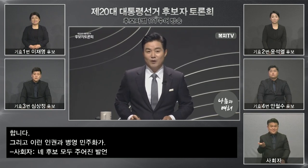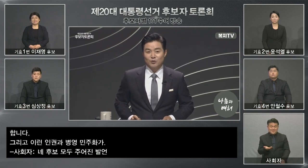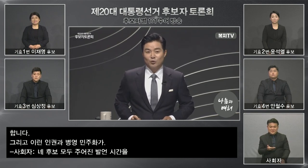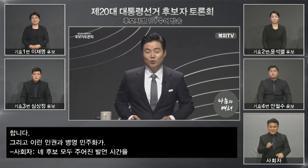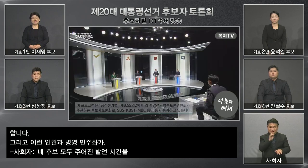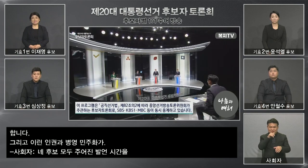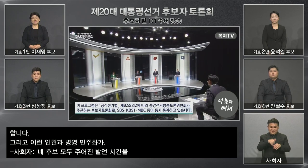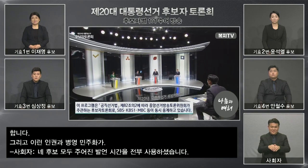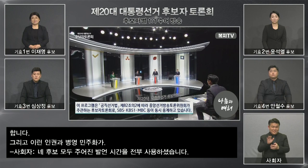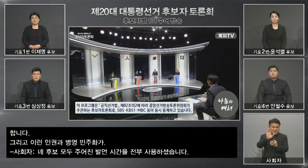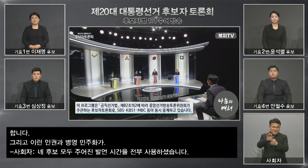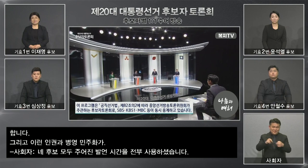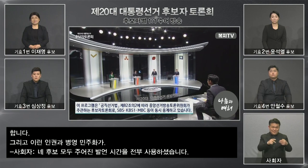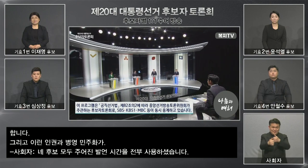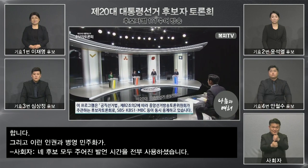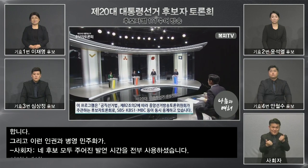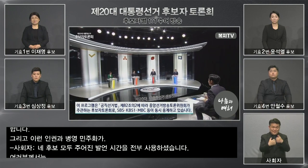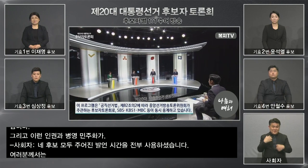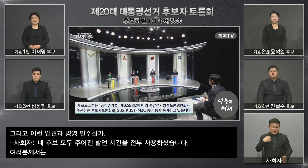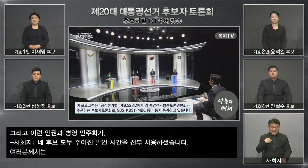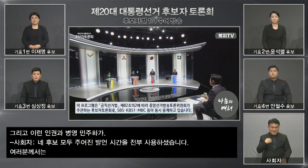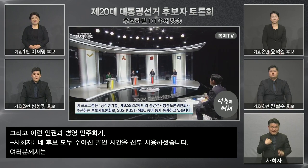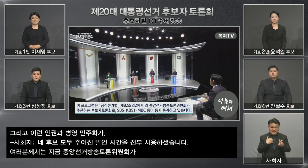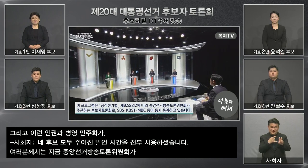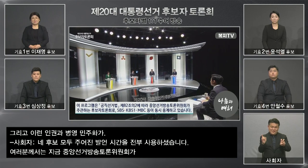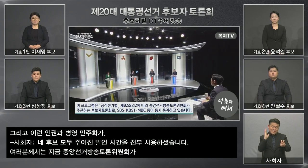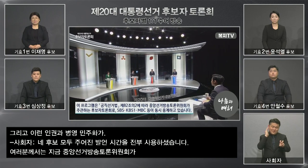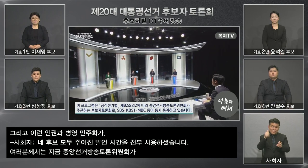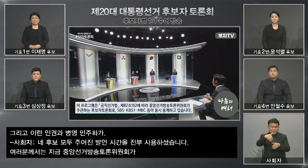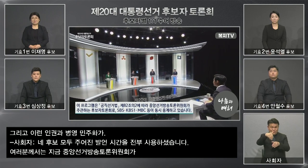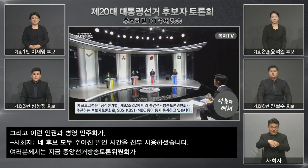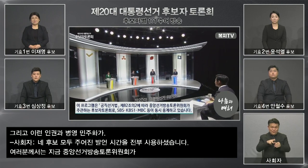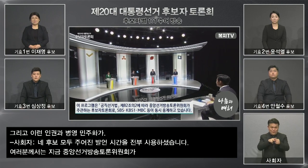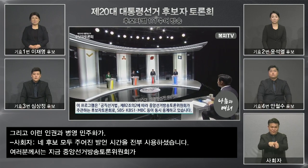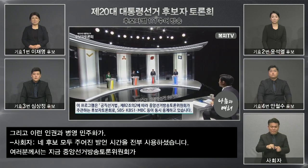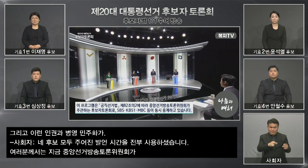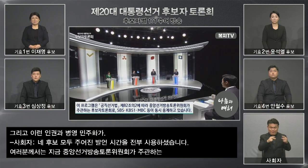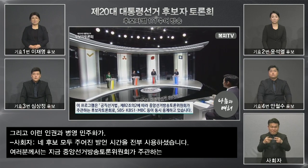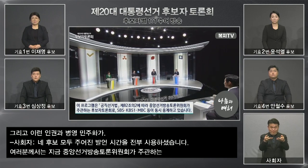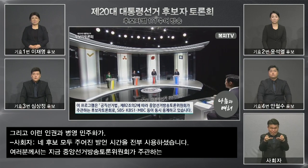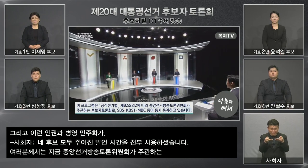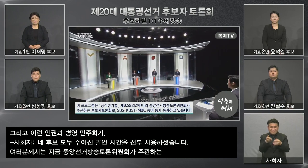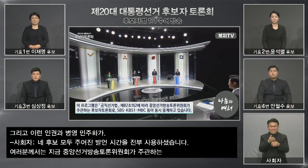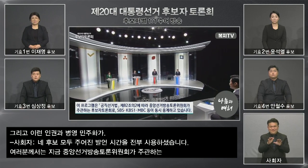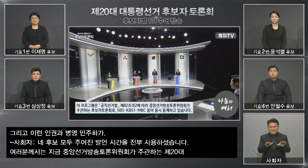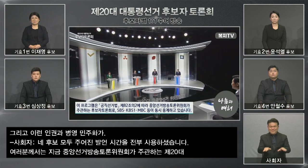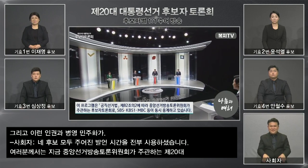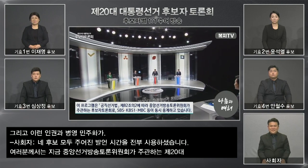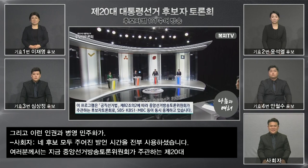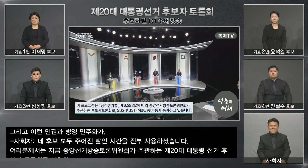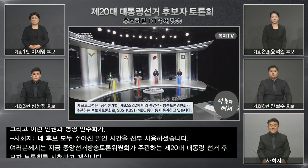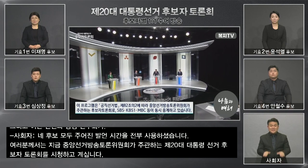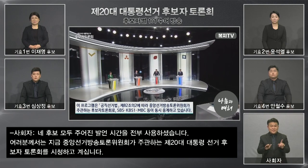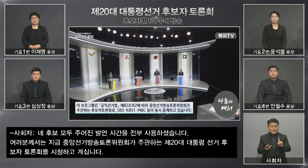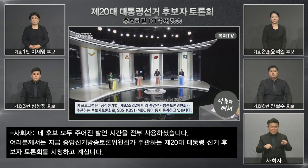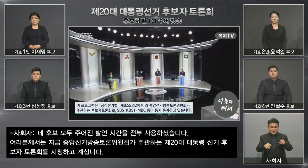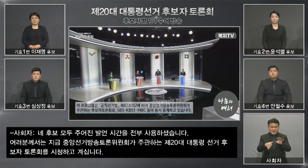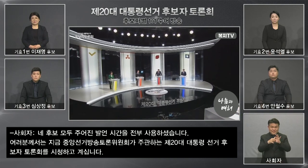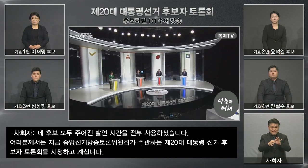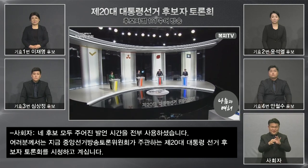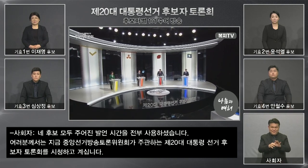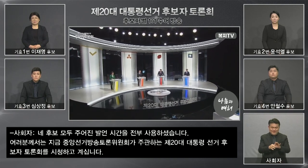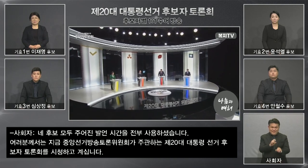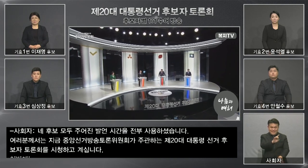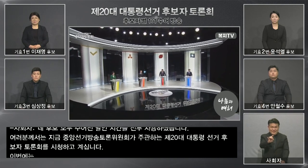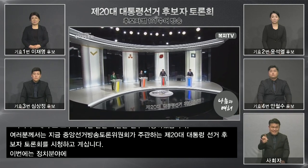중앙선거방송토론위원회가 주관하는 제20대 대통령 선거 후보자 토론회를 시청하고 계십니다. 이번에는 정치 분야에 대한 각